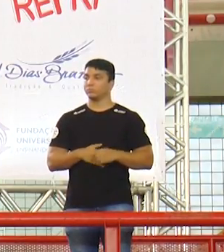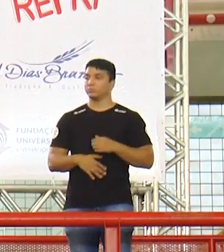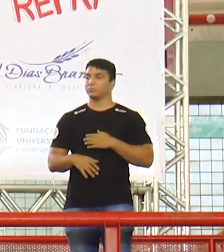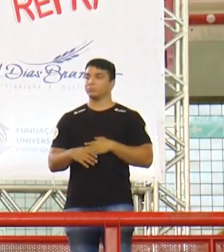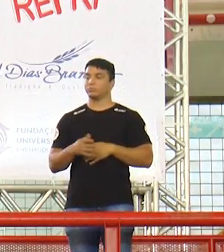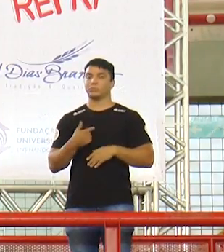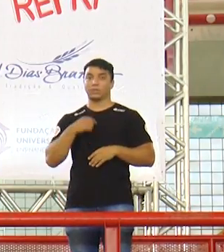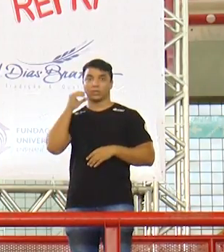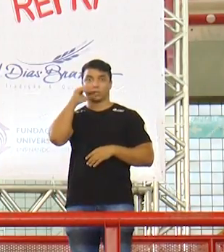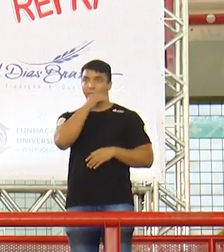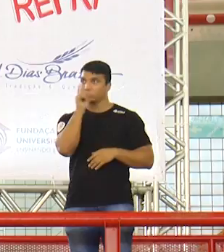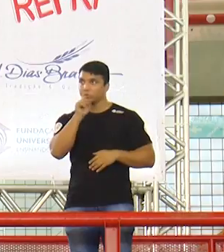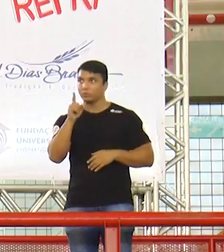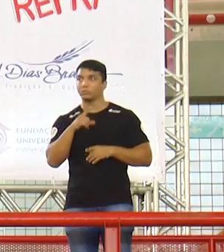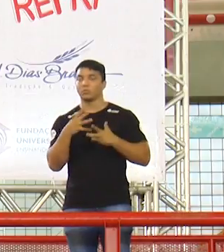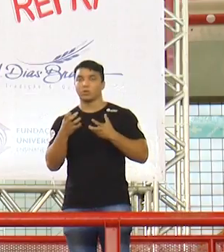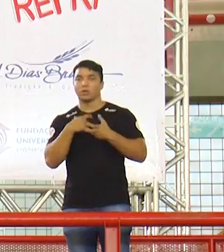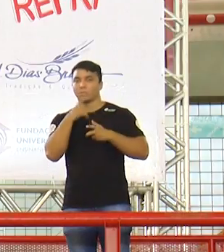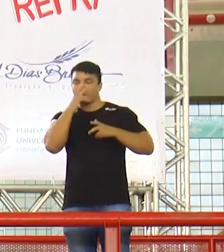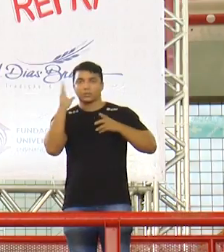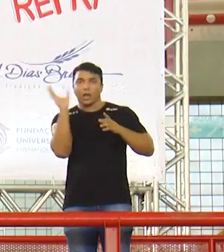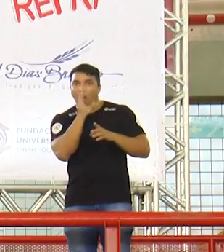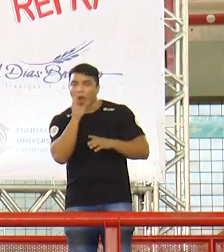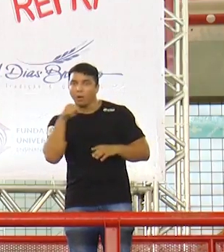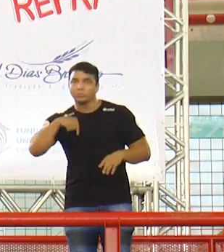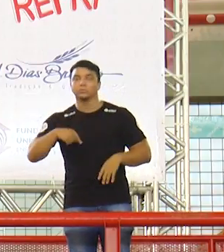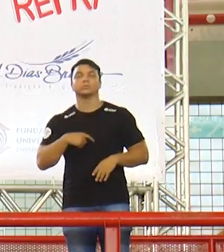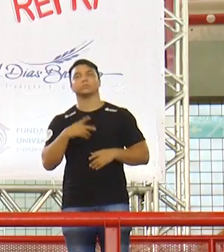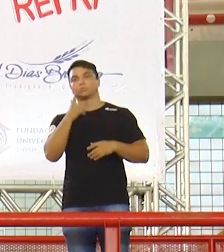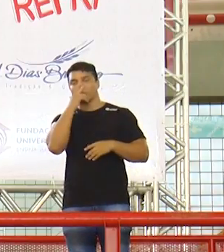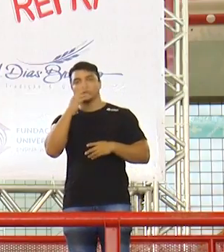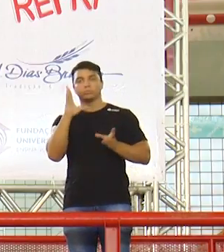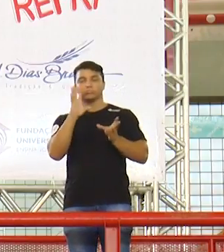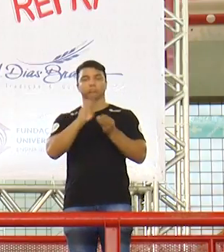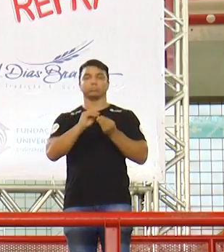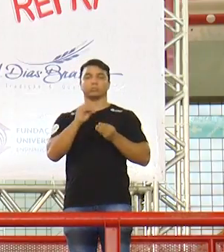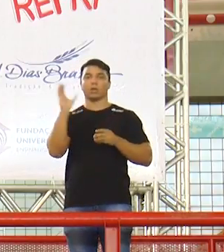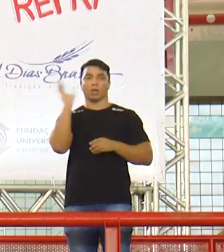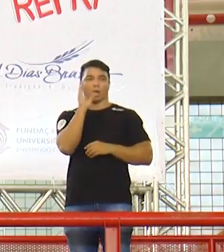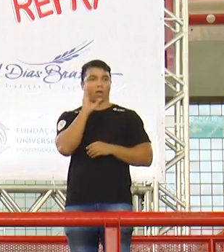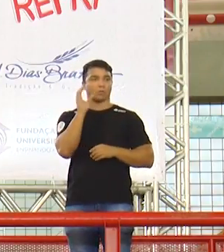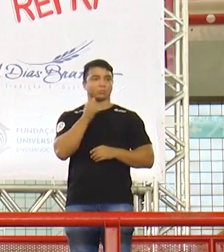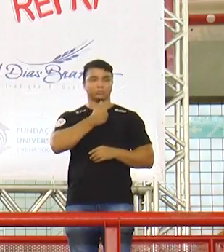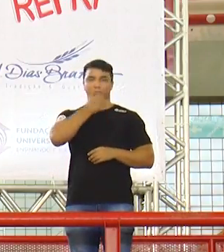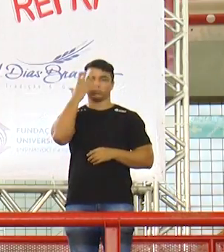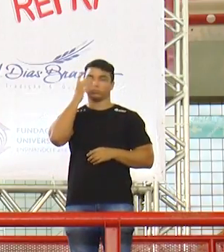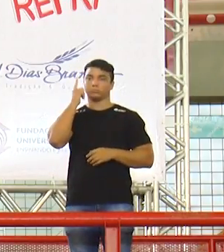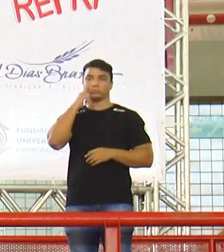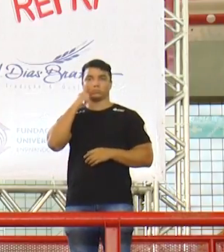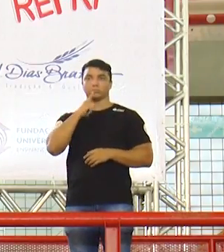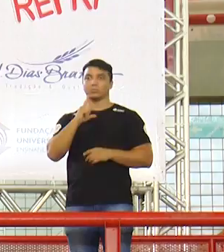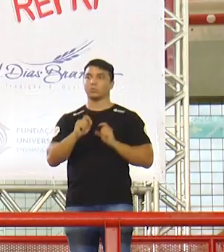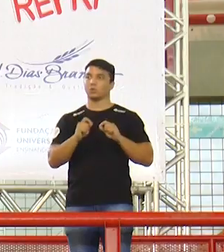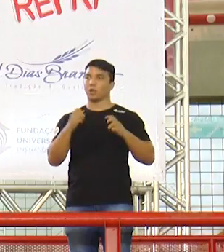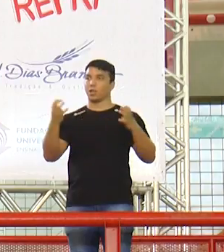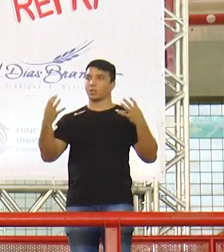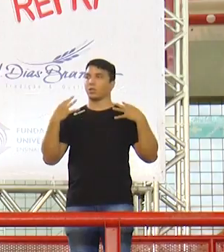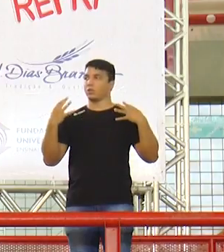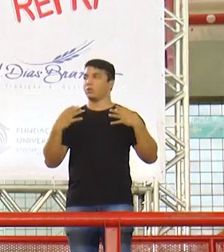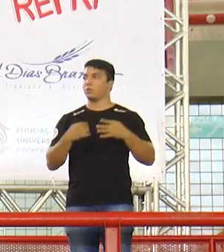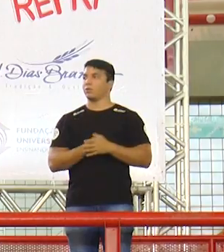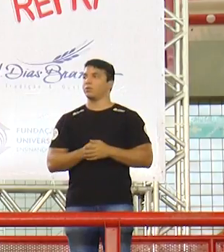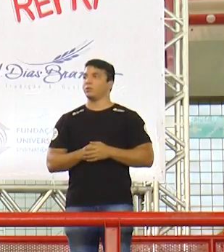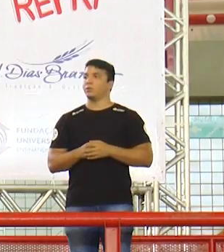Assim, não quente, né? Mas assim, com muita gente e com bastante atenção.